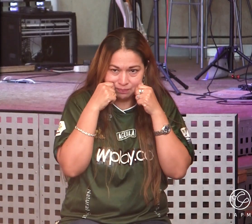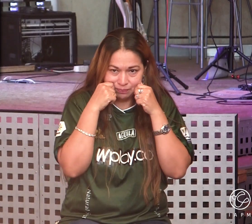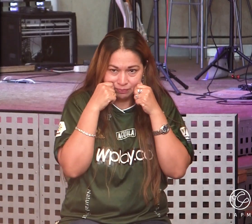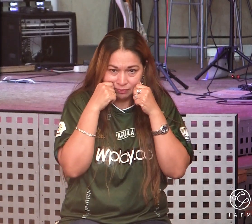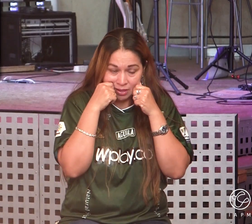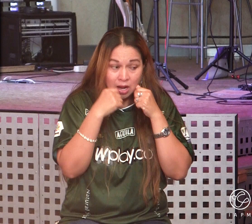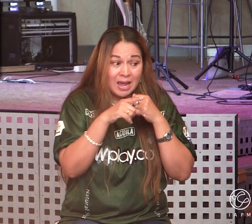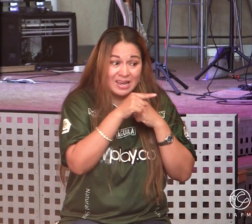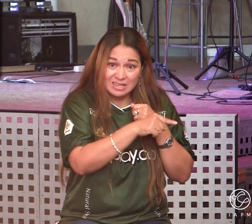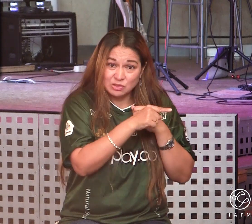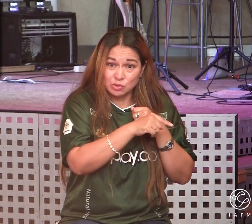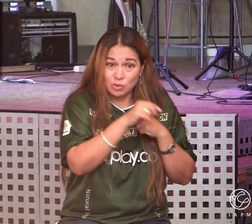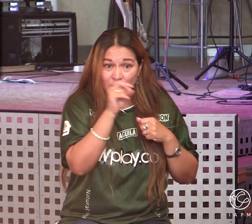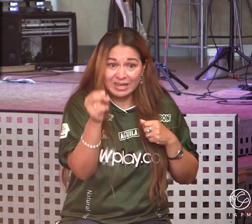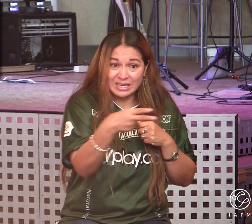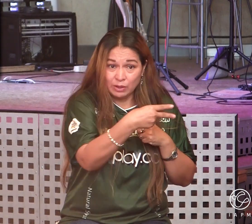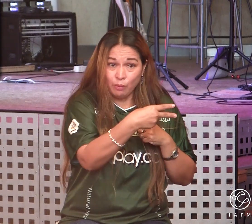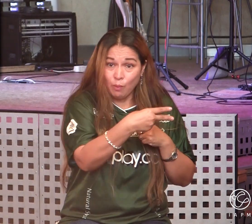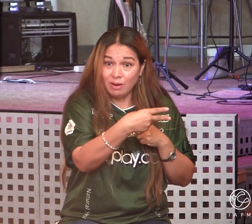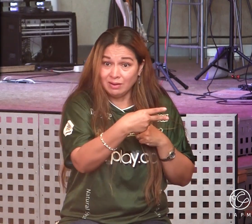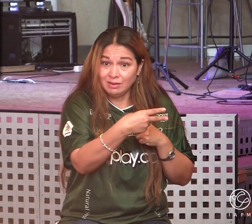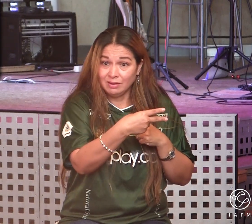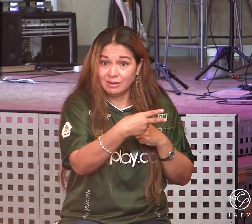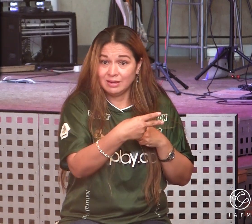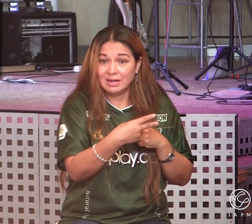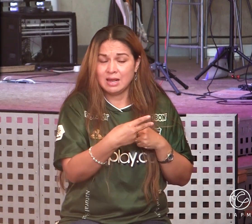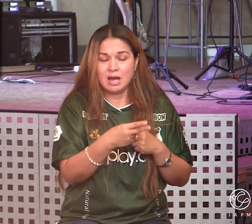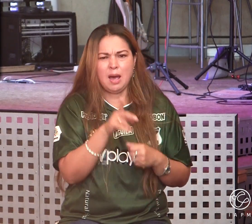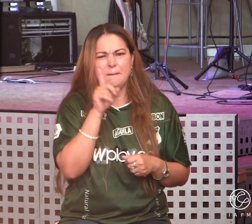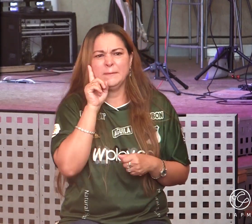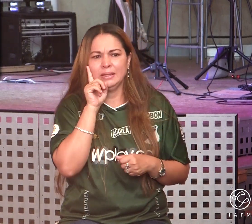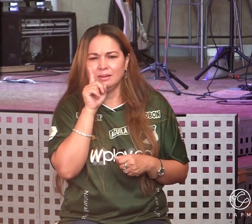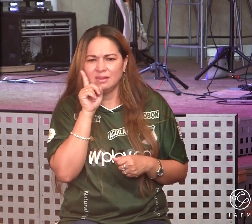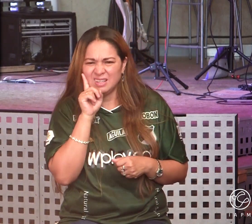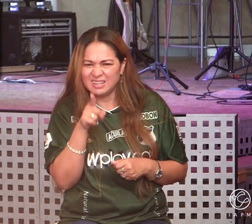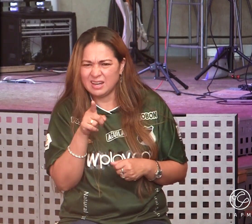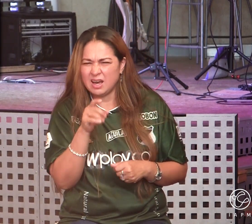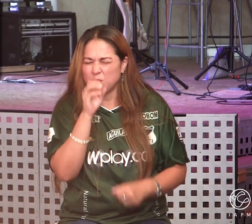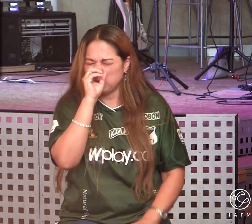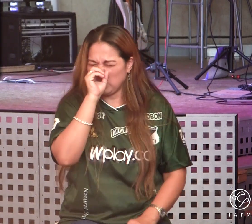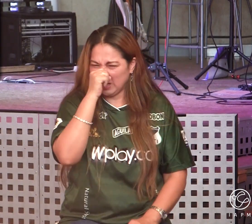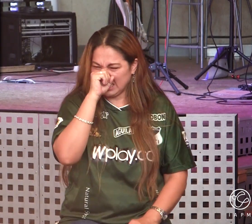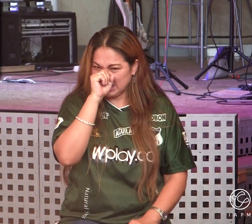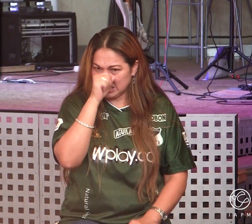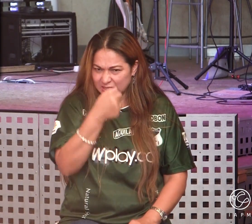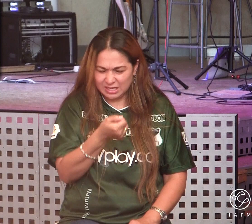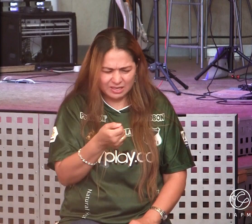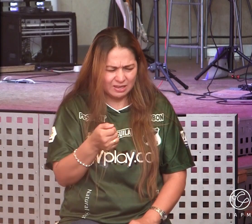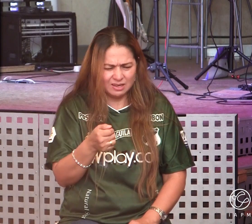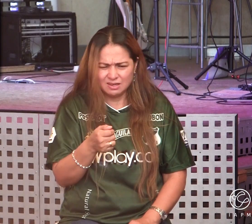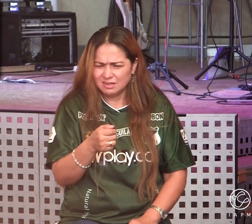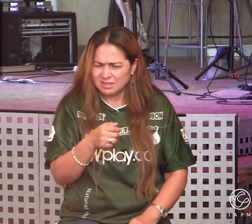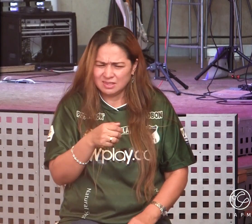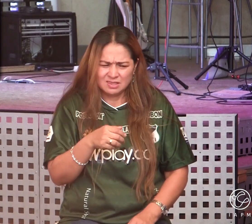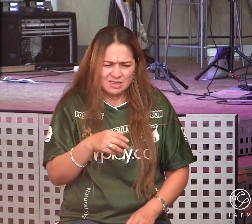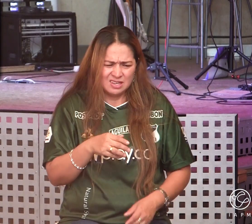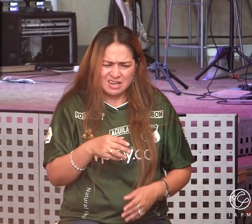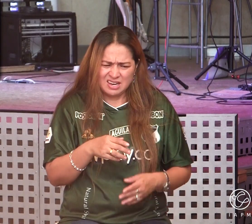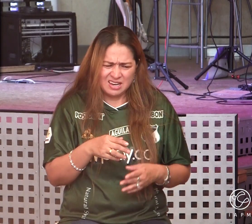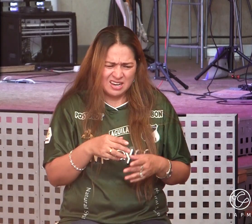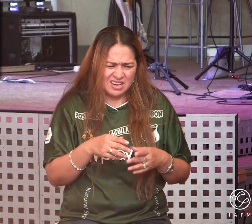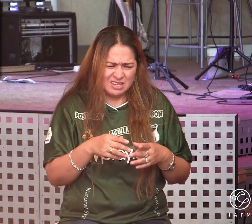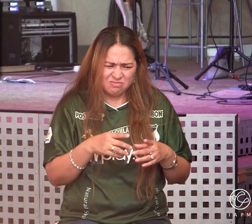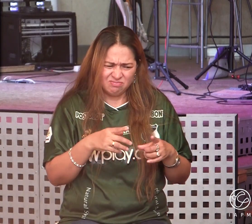donde no es mi capacidad la que hace que algo suceda. No te olvides, por ejemplo, no te olvides de esto. ¿Cuántos hijos